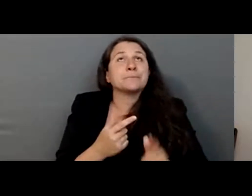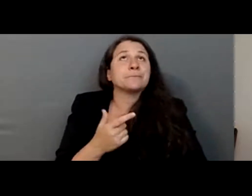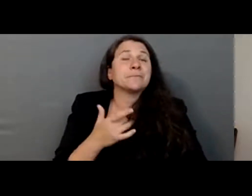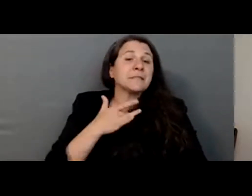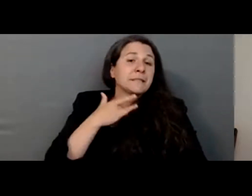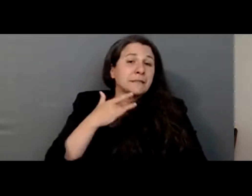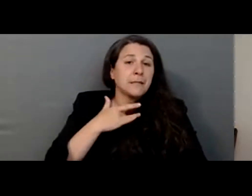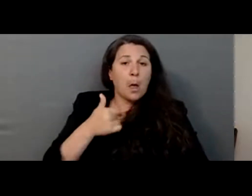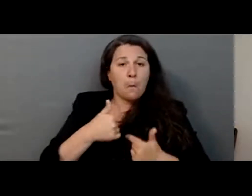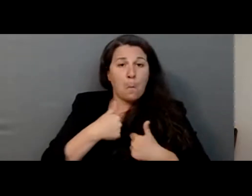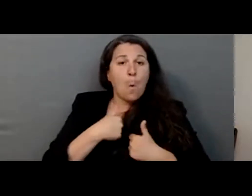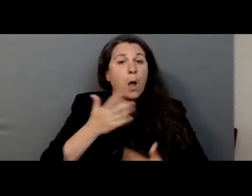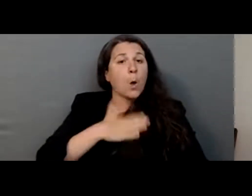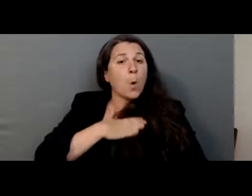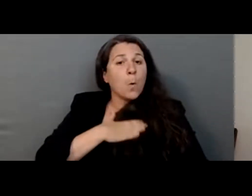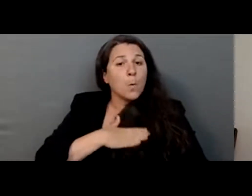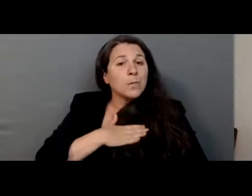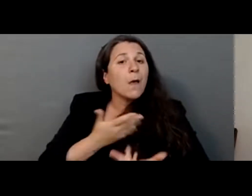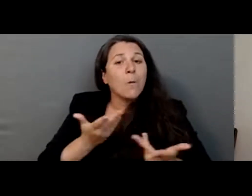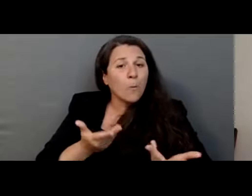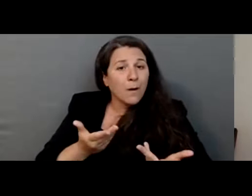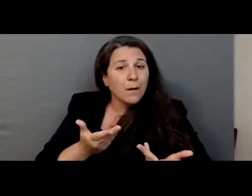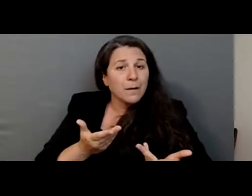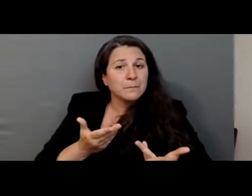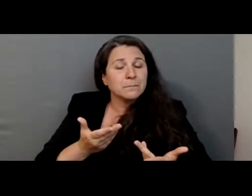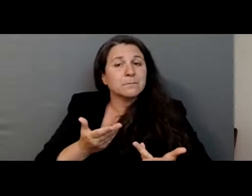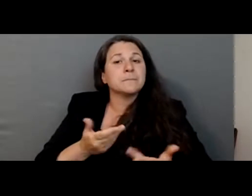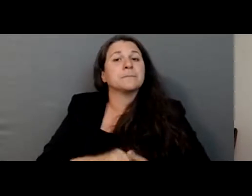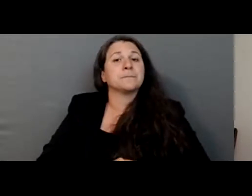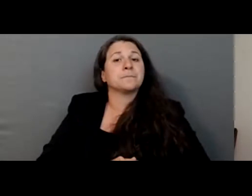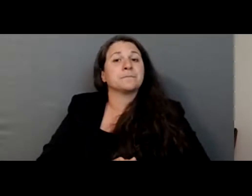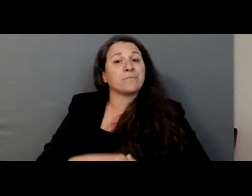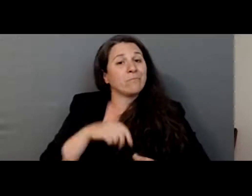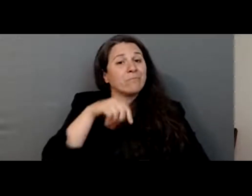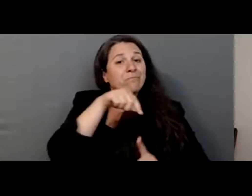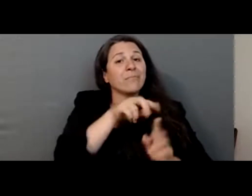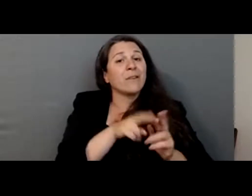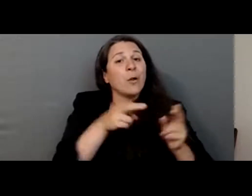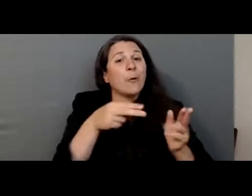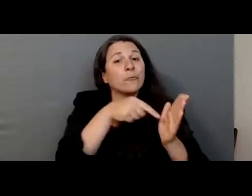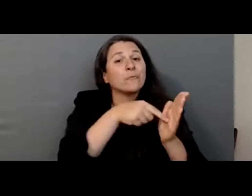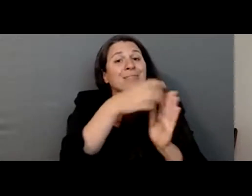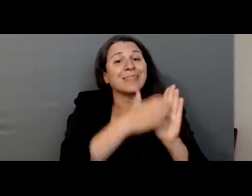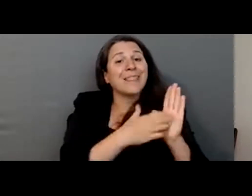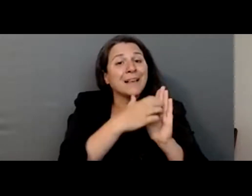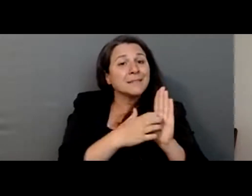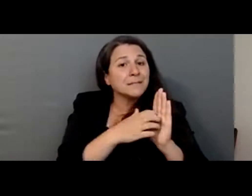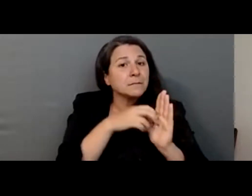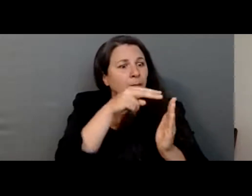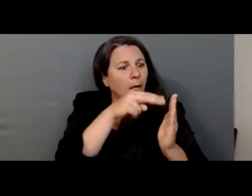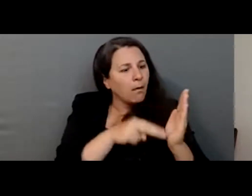suis particulièrement content, c'est que je crois qu'à partir des textes que vous pourrez lire, en fait, vous